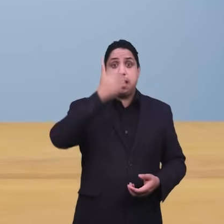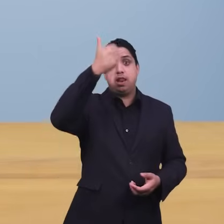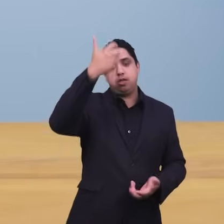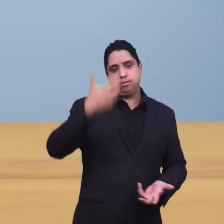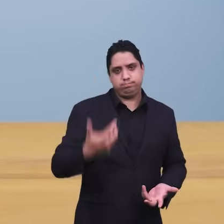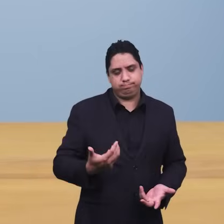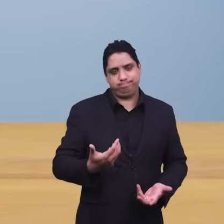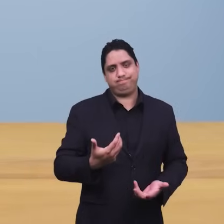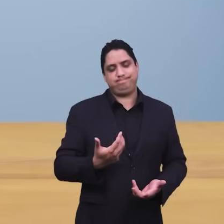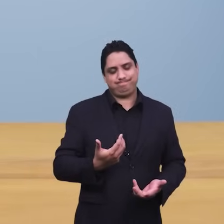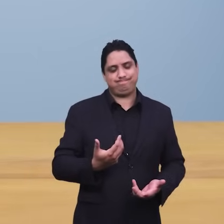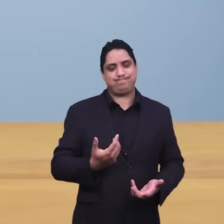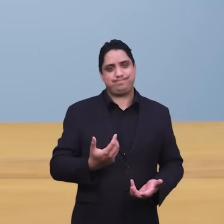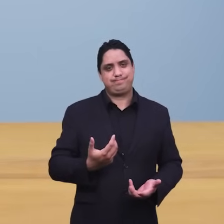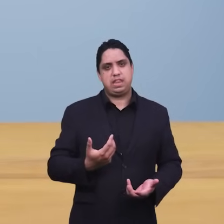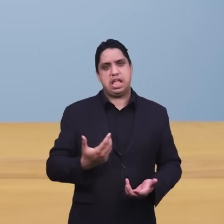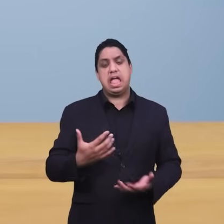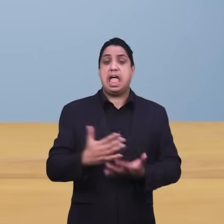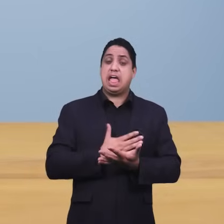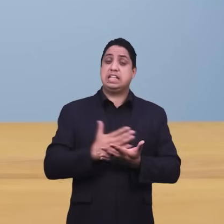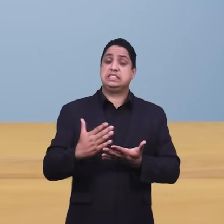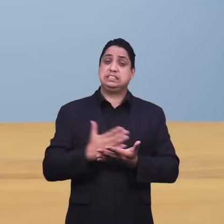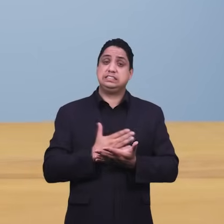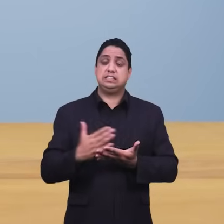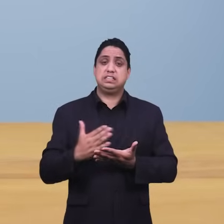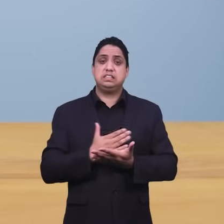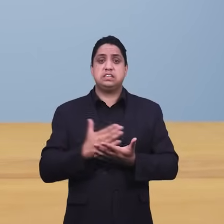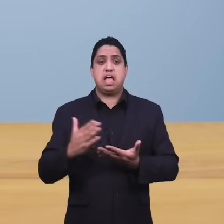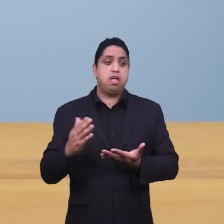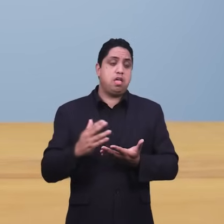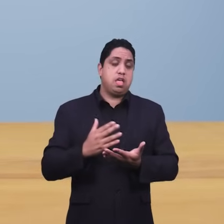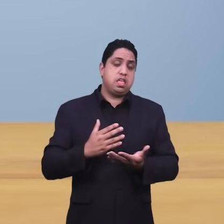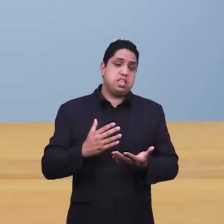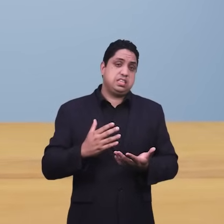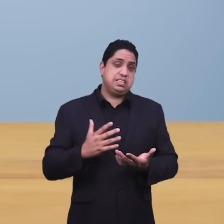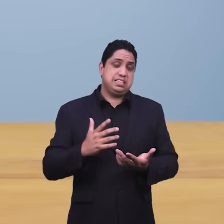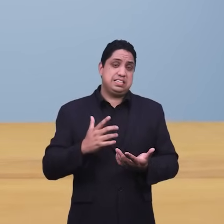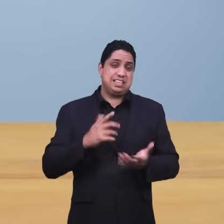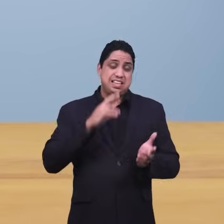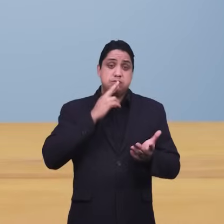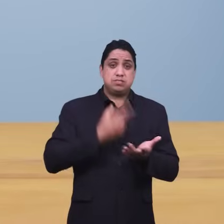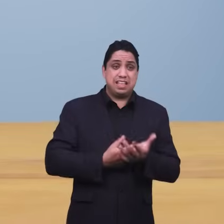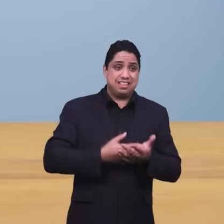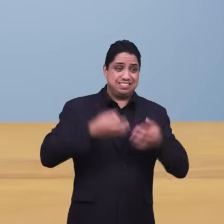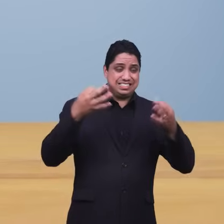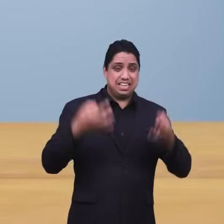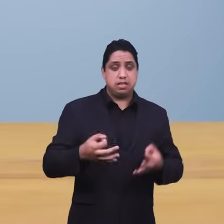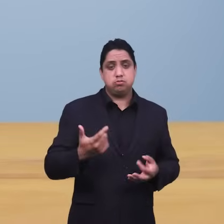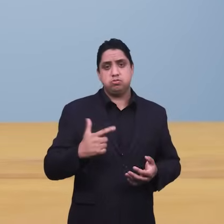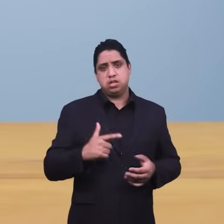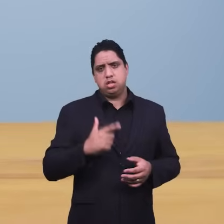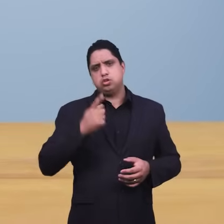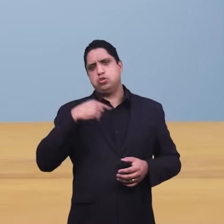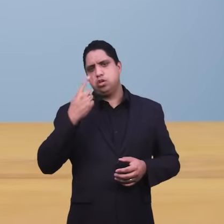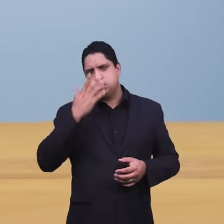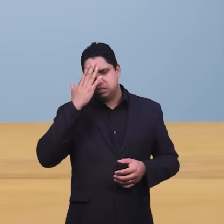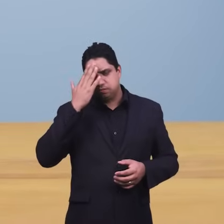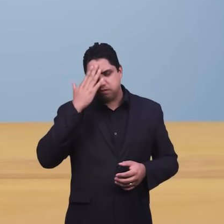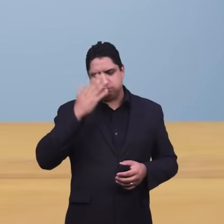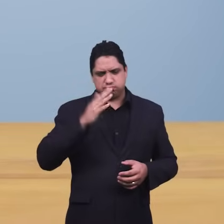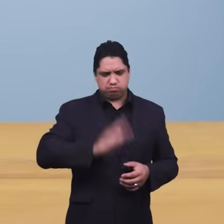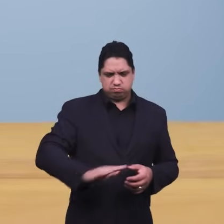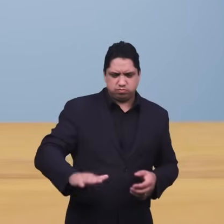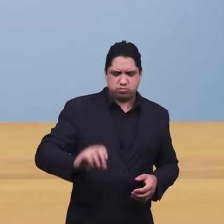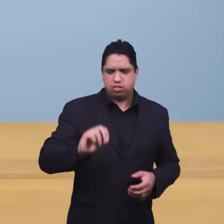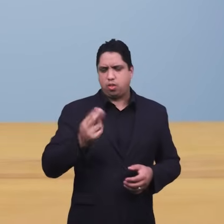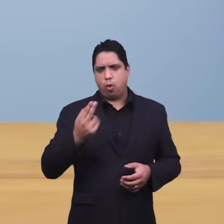algumas situações não vão ter um diagnóstico definido. Nós sabemos o que a criança tem, o que o adulto tem,